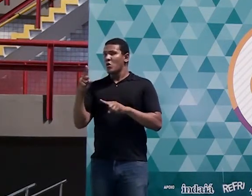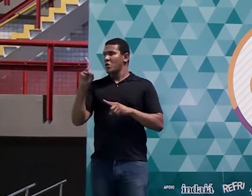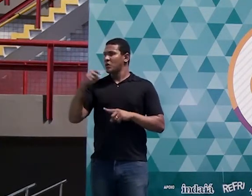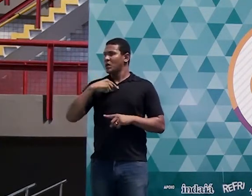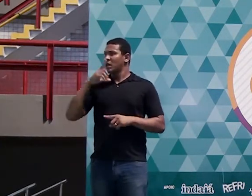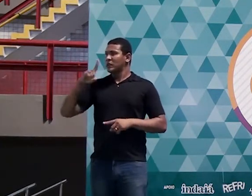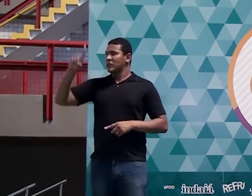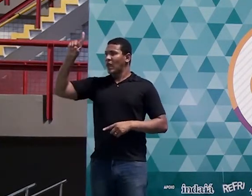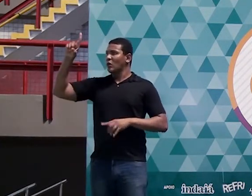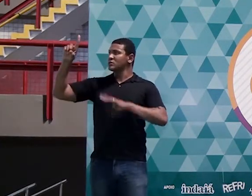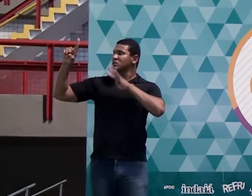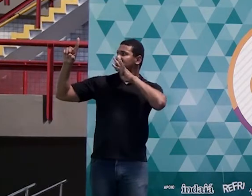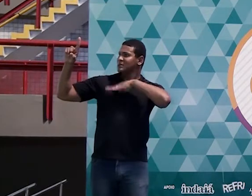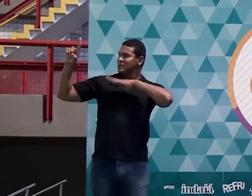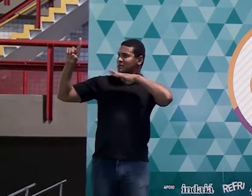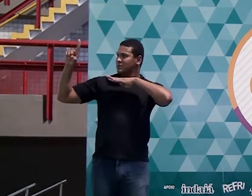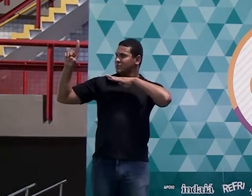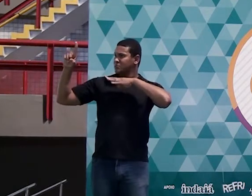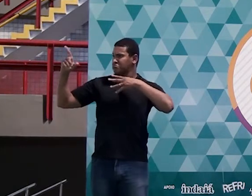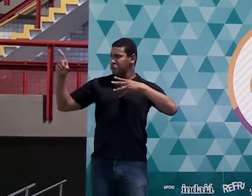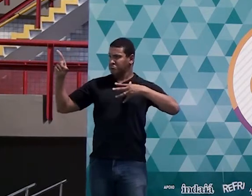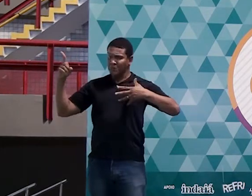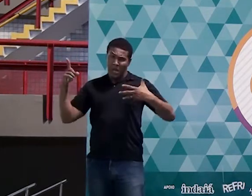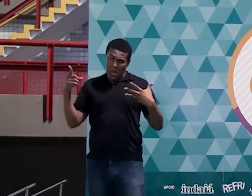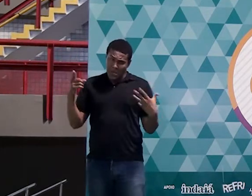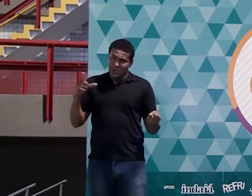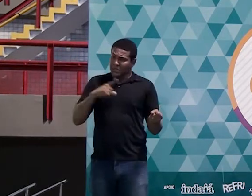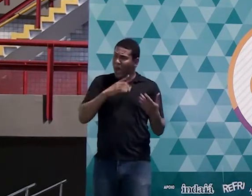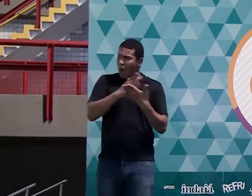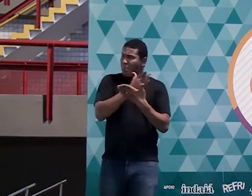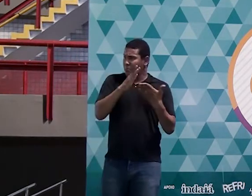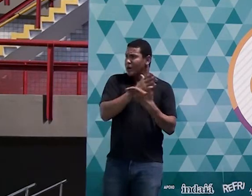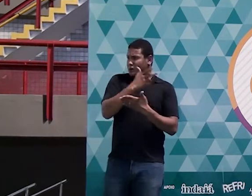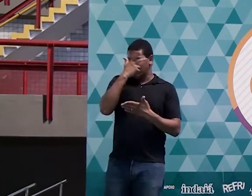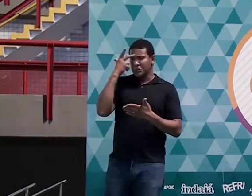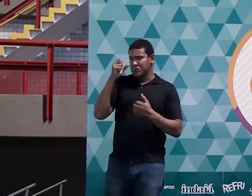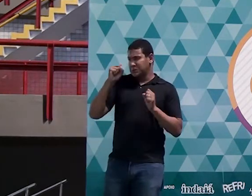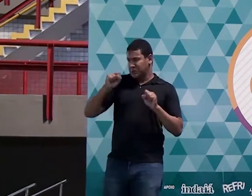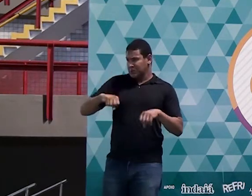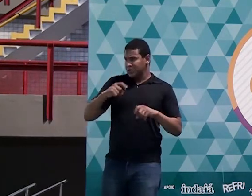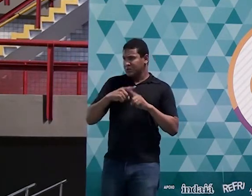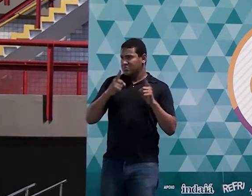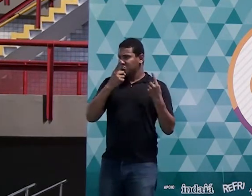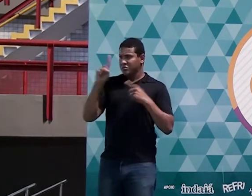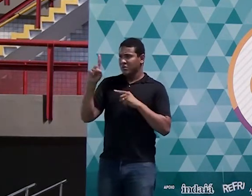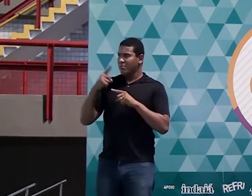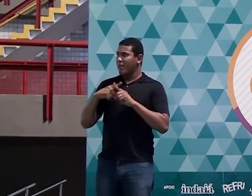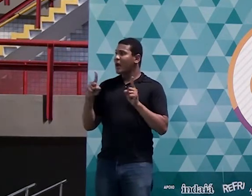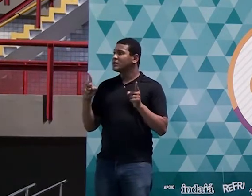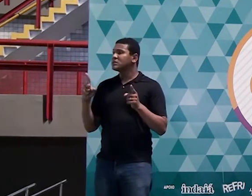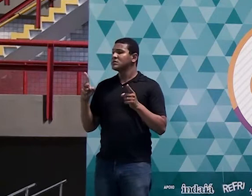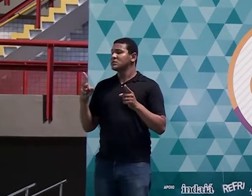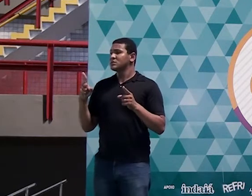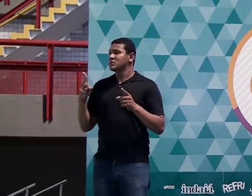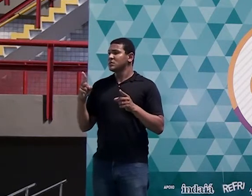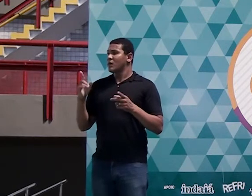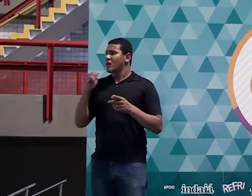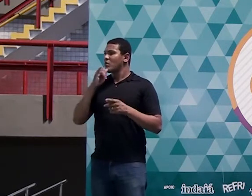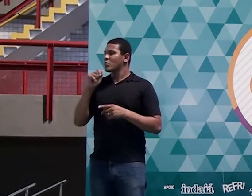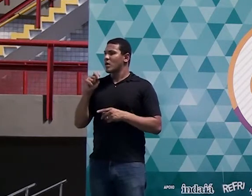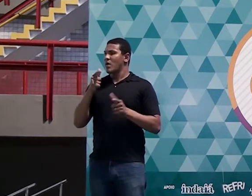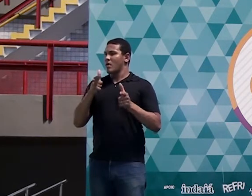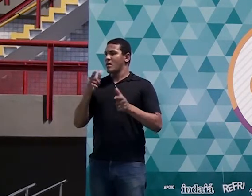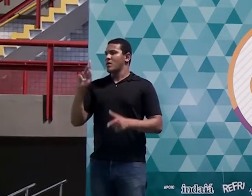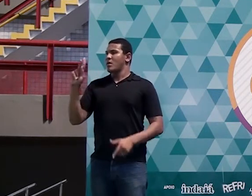que deveria existir alguém que era contra. Eu só não sei identificar quem era. A igreja chamava esse pessoal de quê?